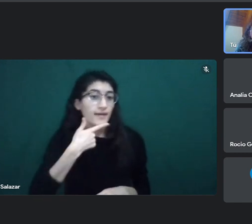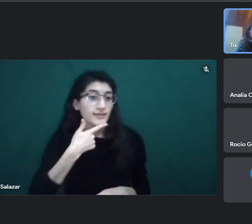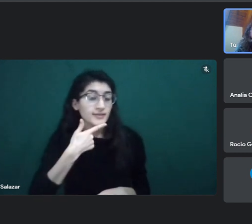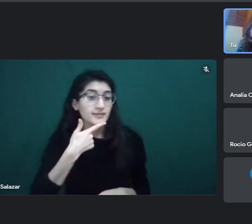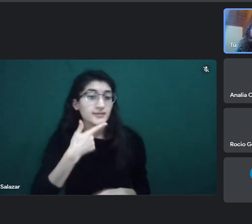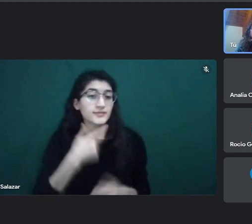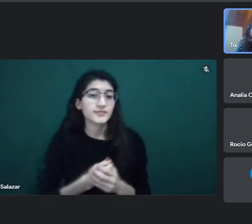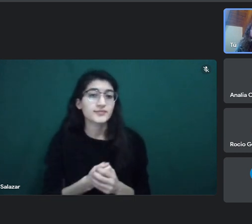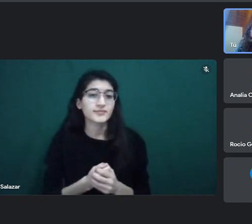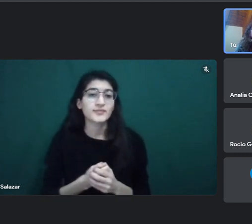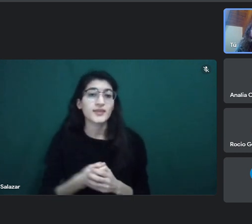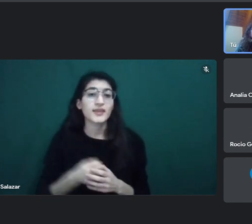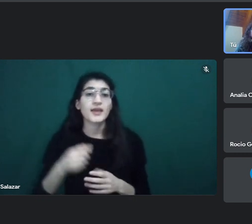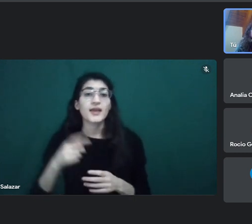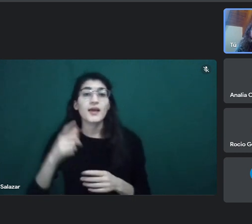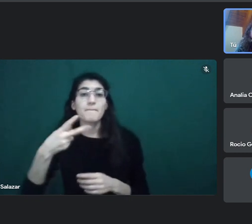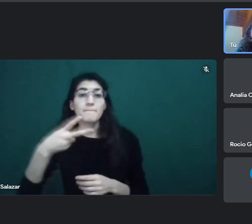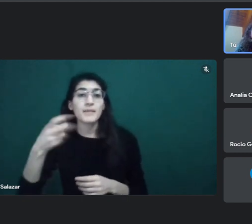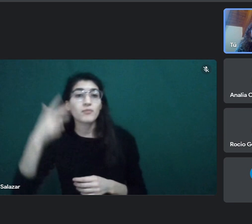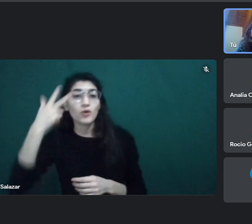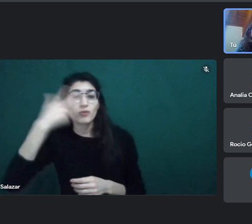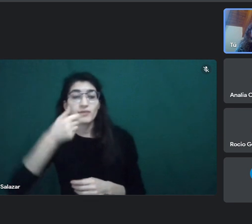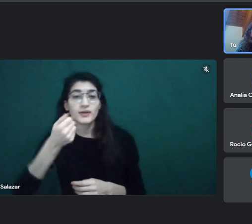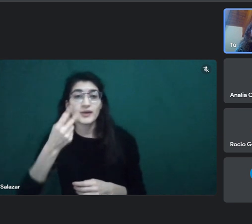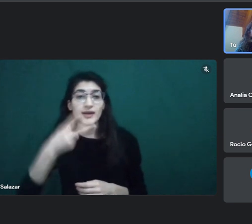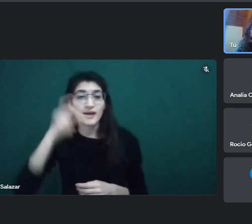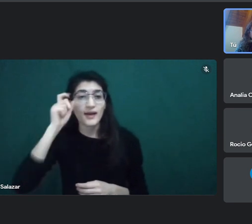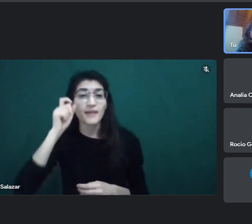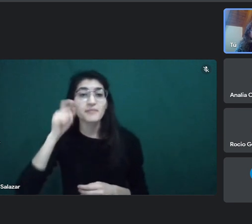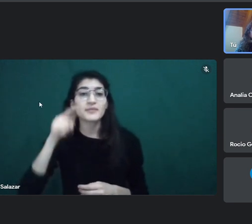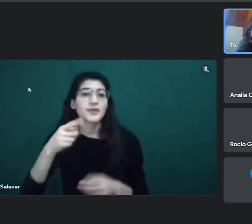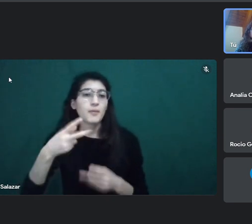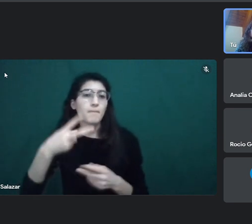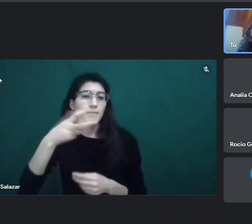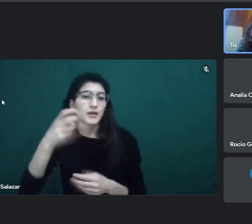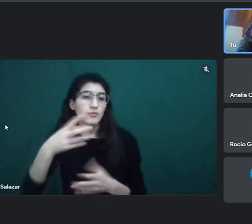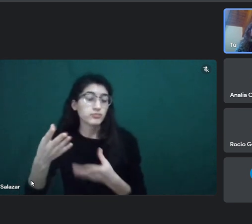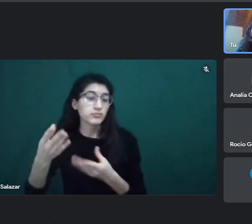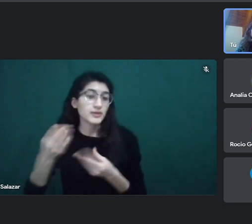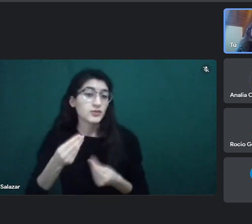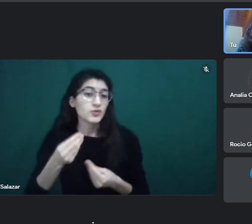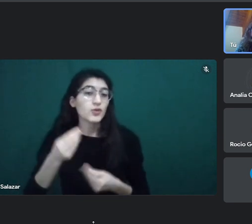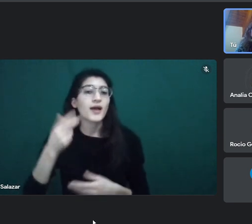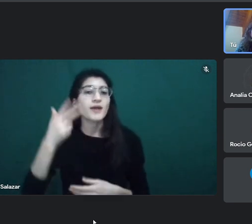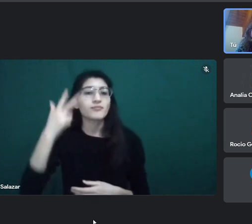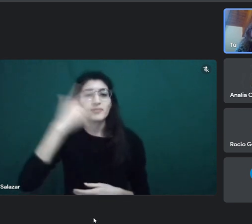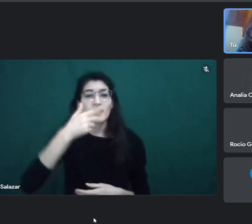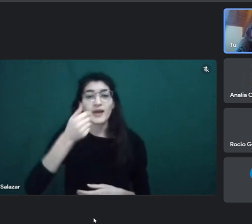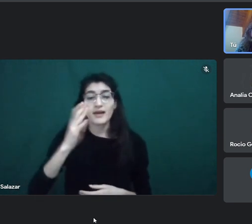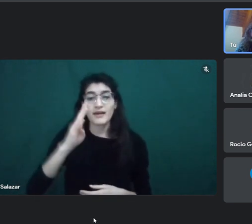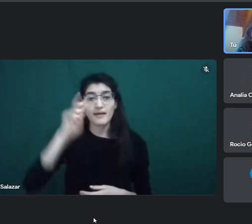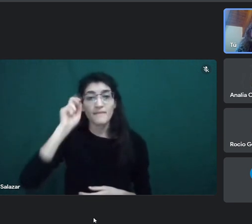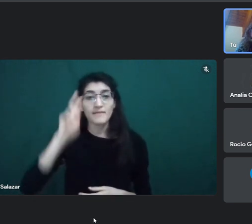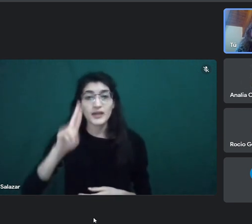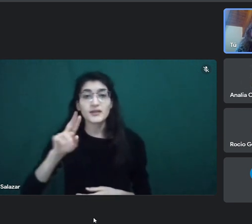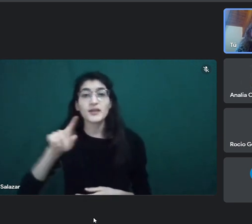have, cuando está como auxiliar, siempre es haber, y el do no se traduce,